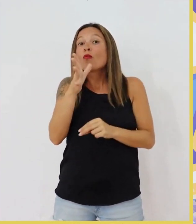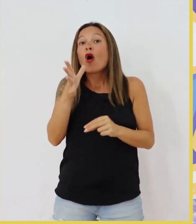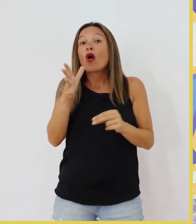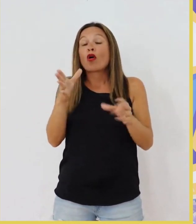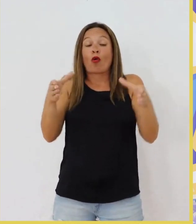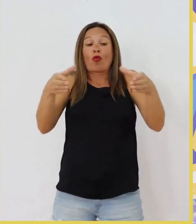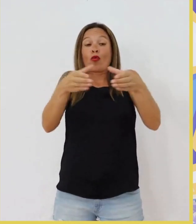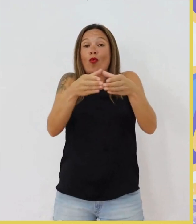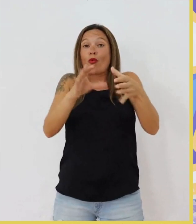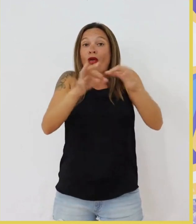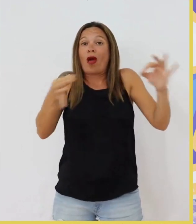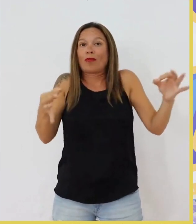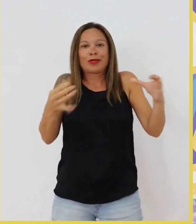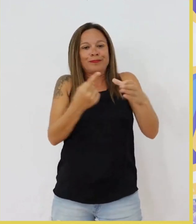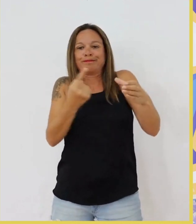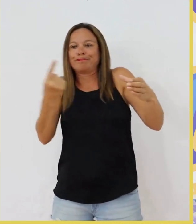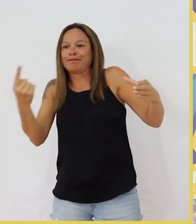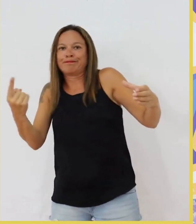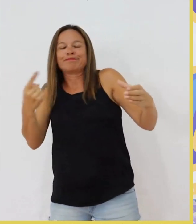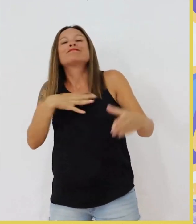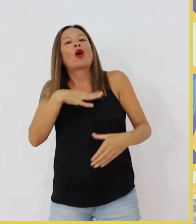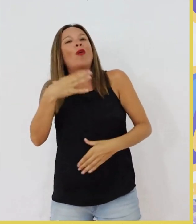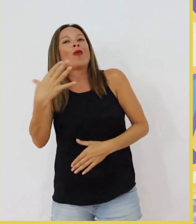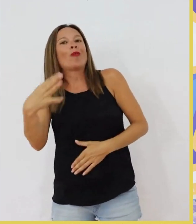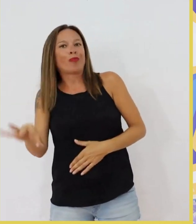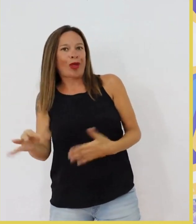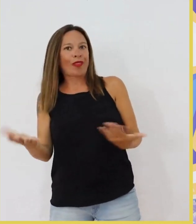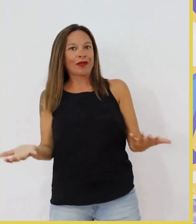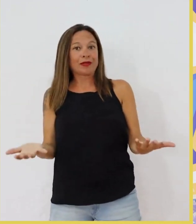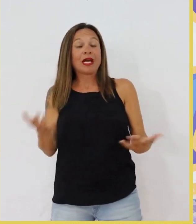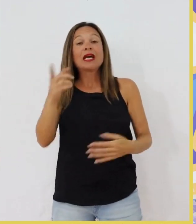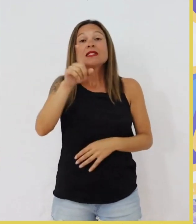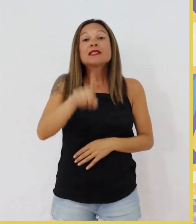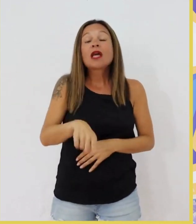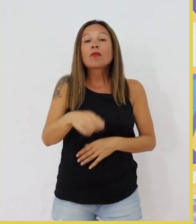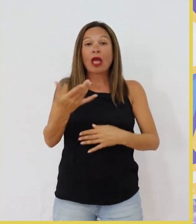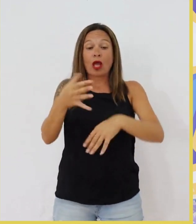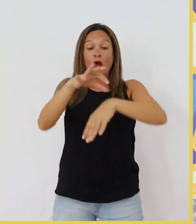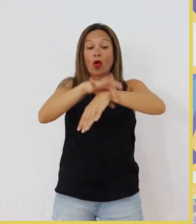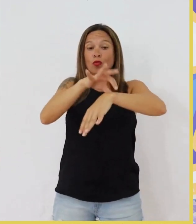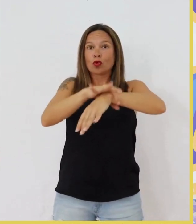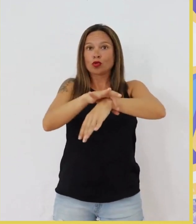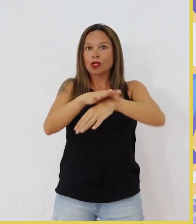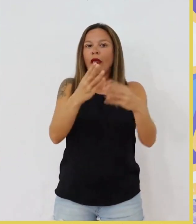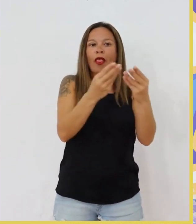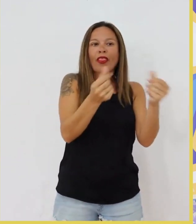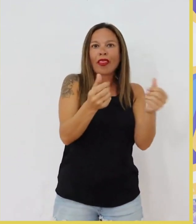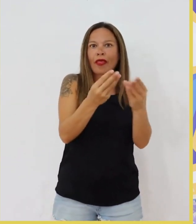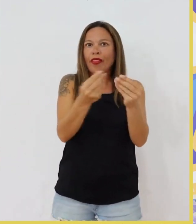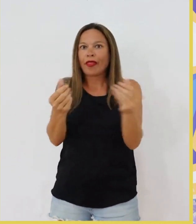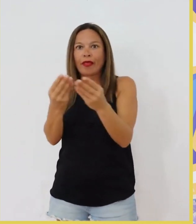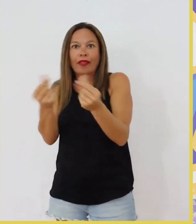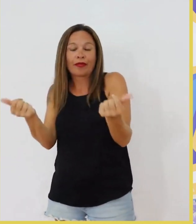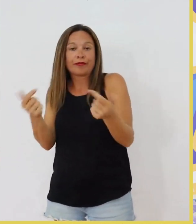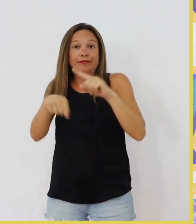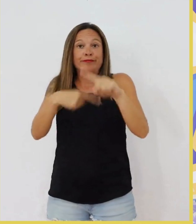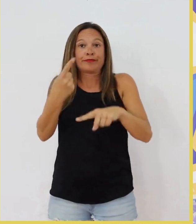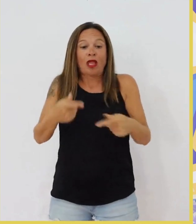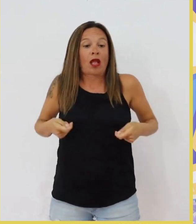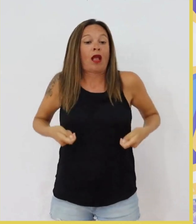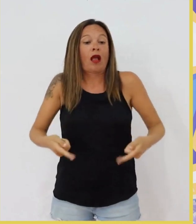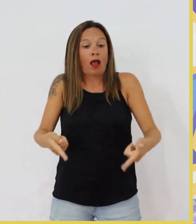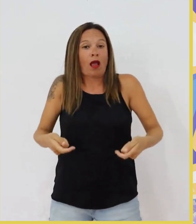Mi compañera piensa que las pulseras se deberían de retirar porque no permiten estar con tus amigos y te puedes quedar solo o